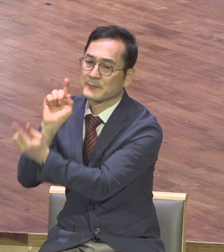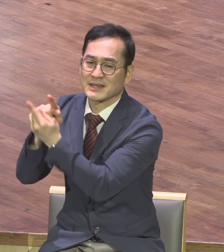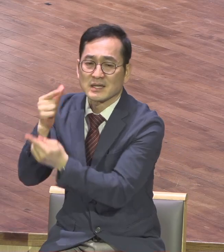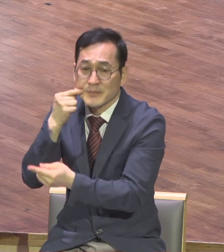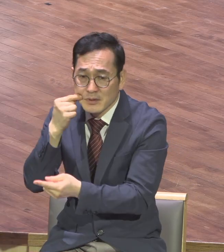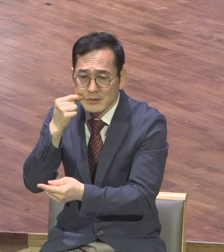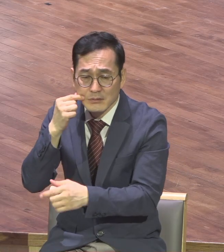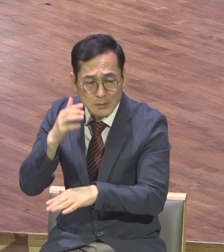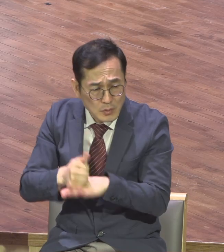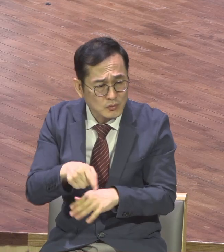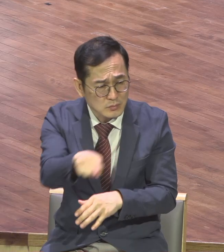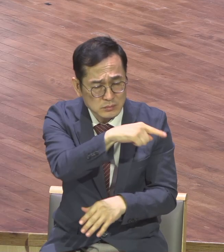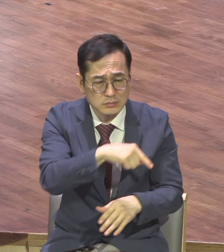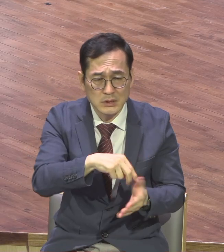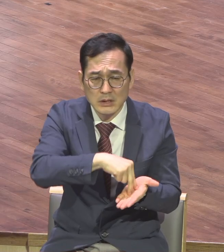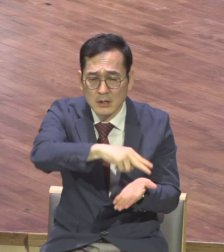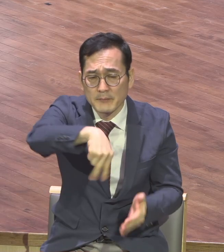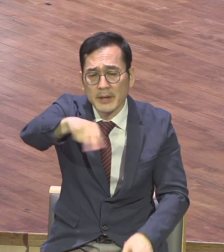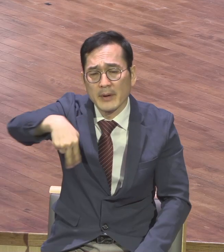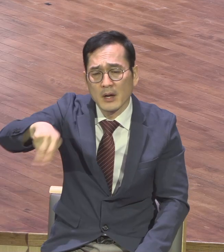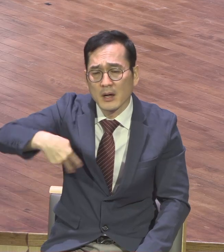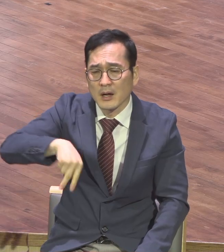불신자 비슷해.